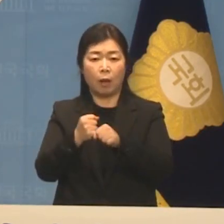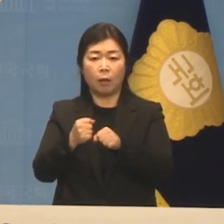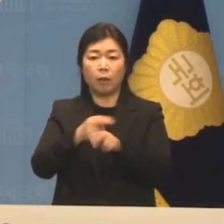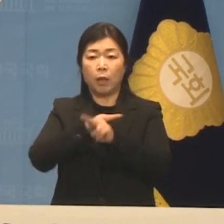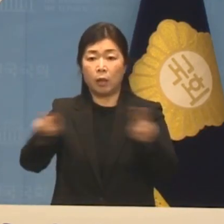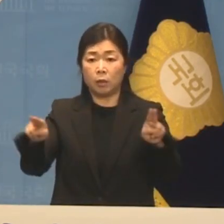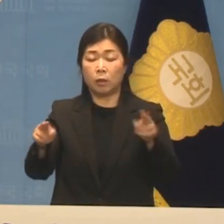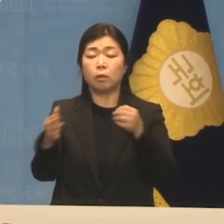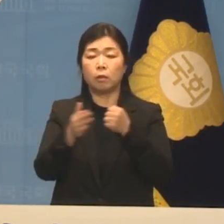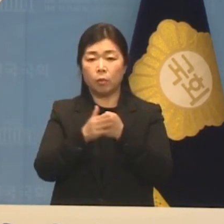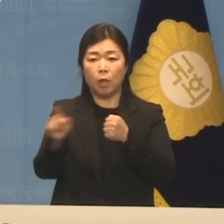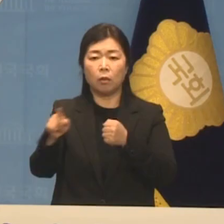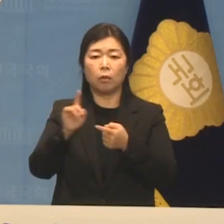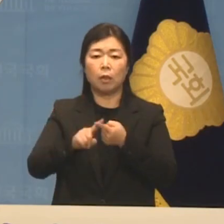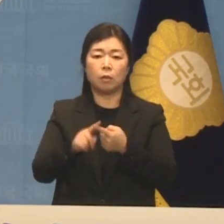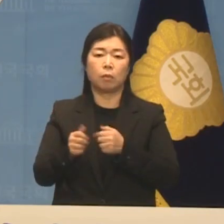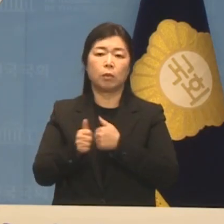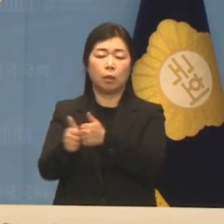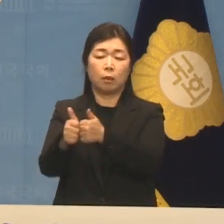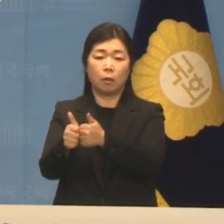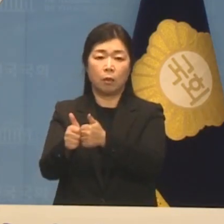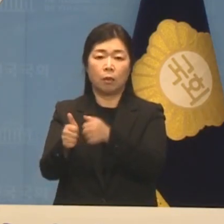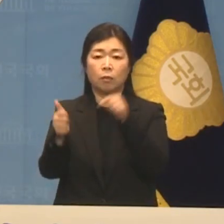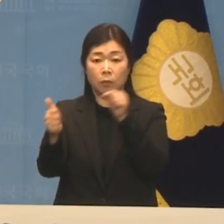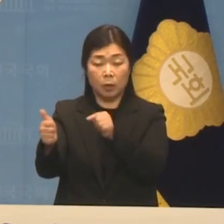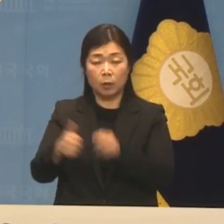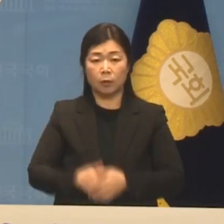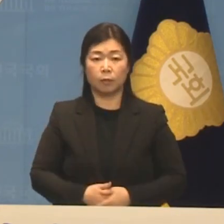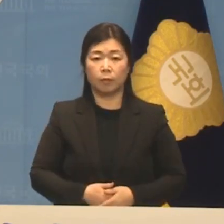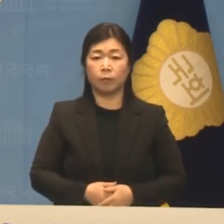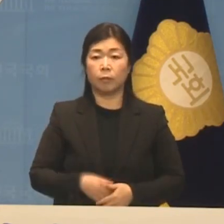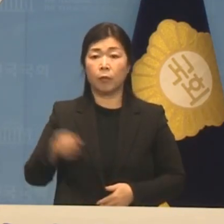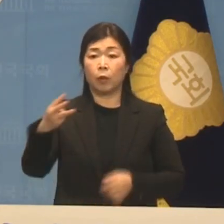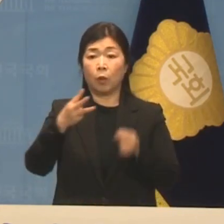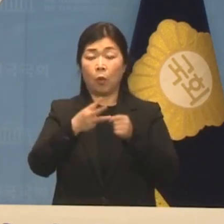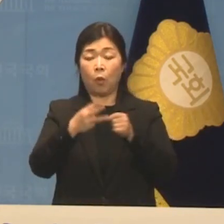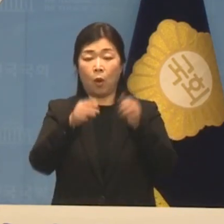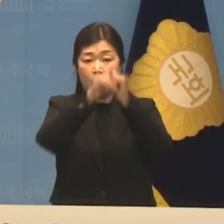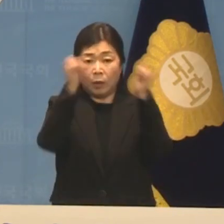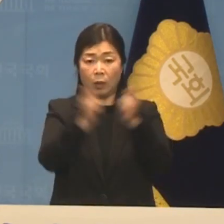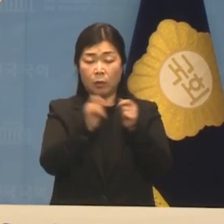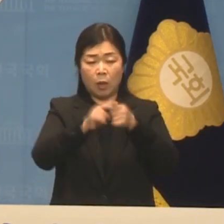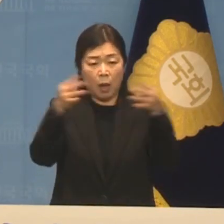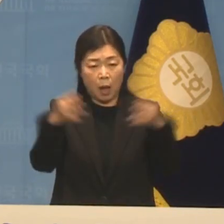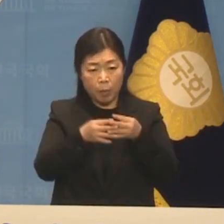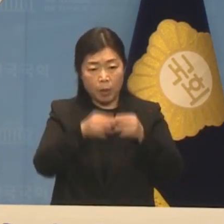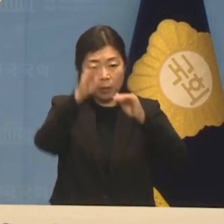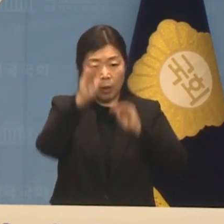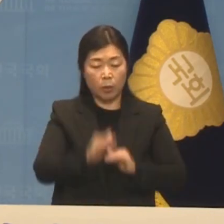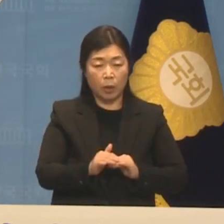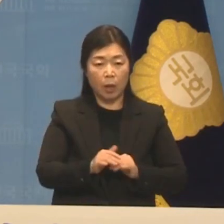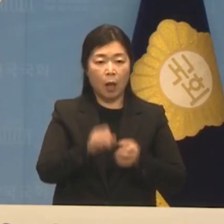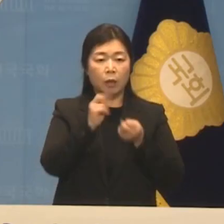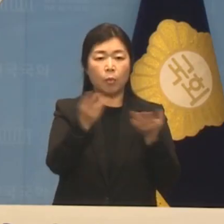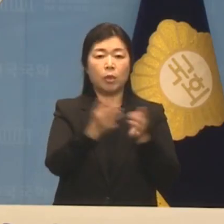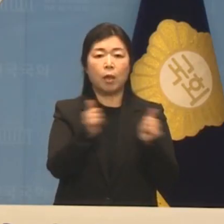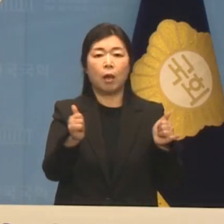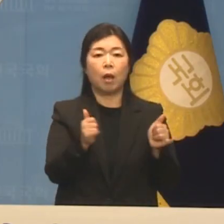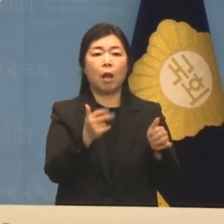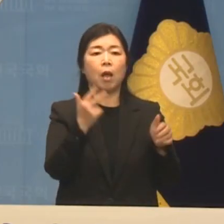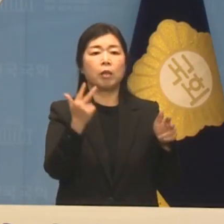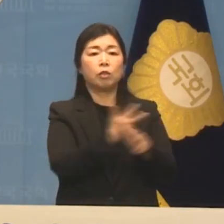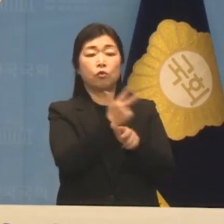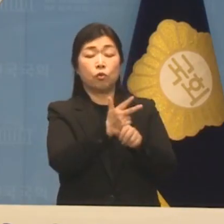절차를 준수하도록 하였습니다. 끝으로 사회적 합의 내용인 택배기사 최대 작업시간 주